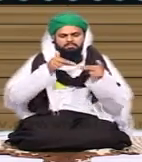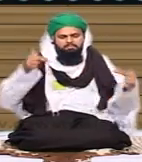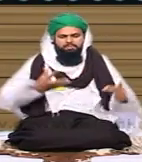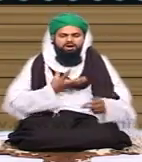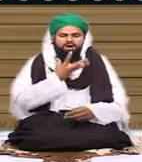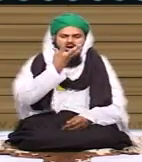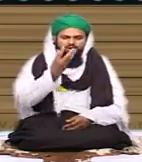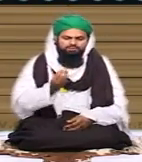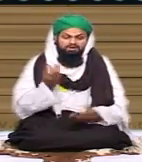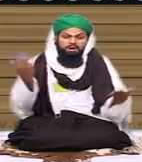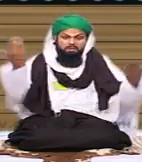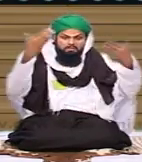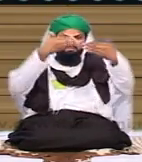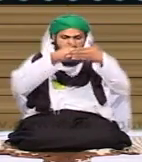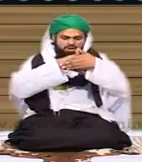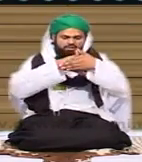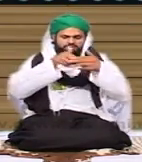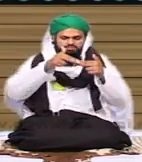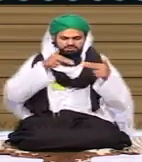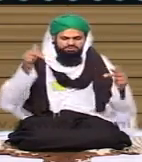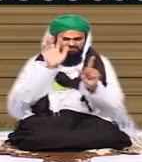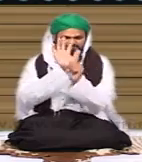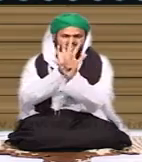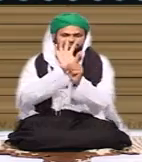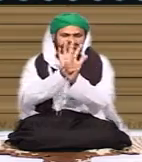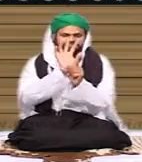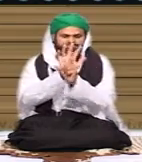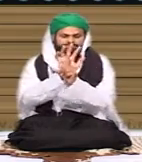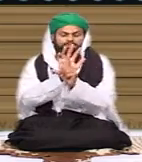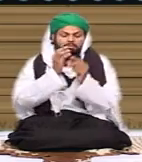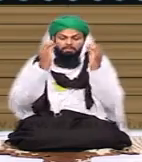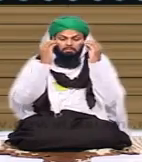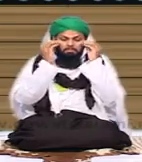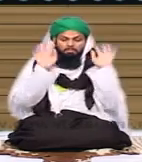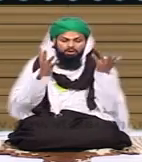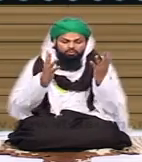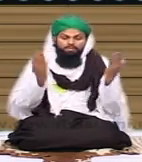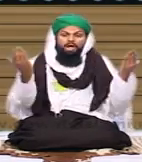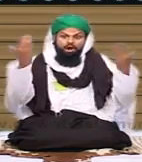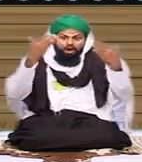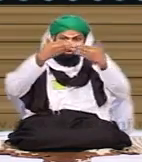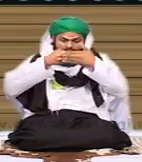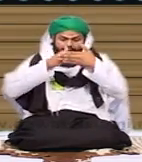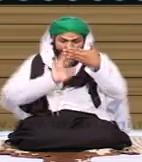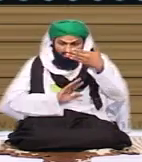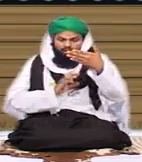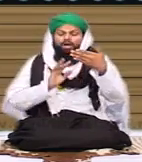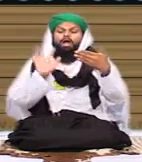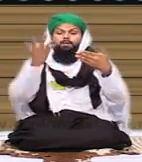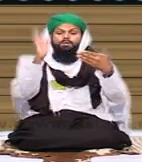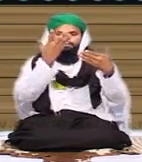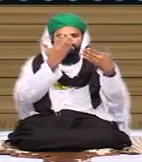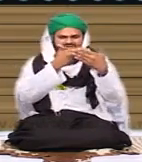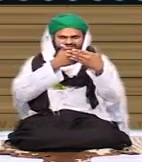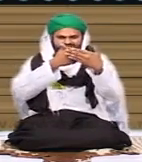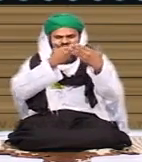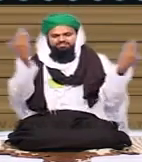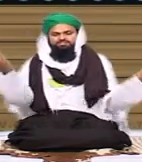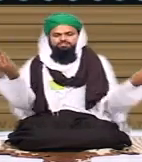बहरहाल होता है, लेकिन मैं आपको बरज़ख का समझा रहा था ना, तो ये कि पता नहीं, लेकिन कभी कभी पर्दा उठा दिया जाता